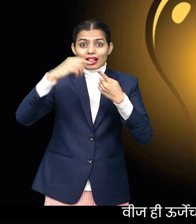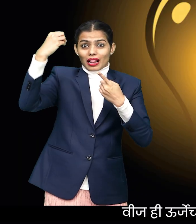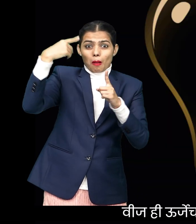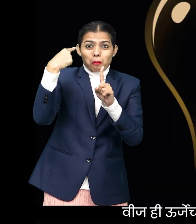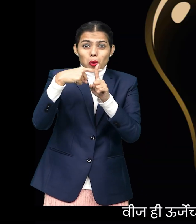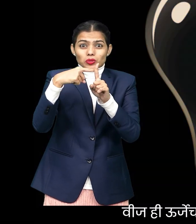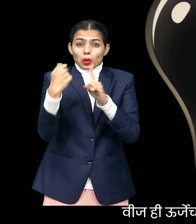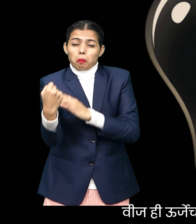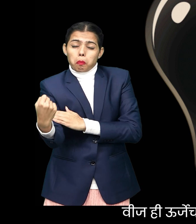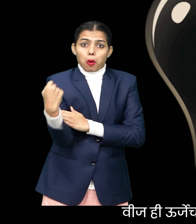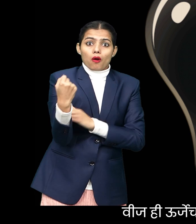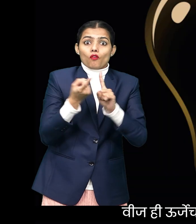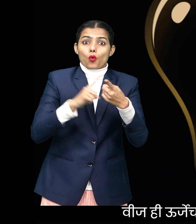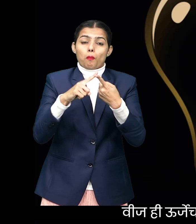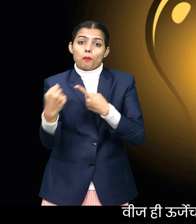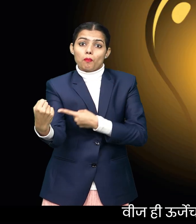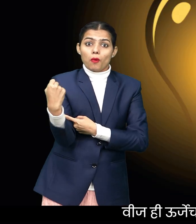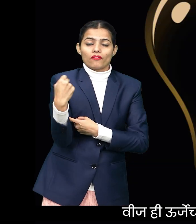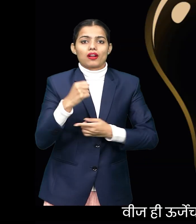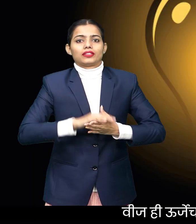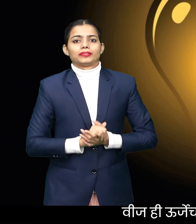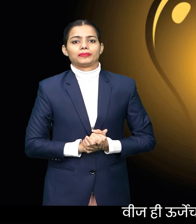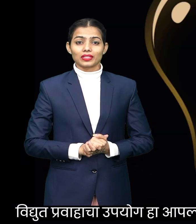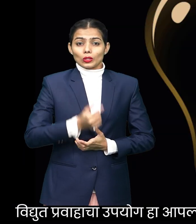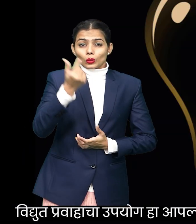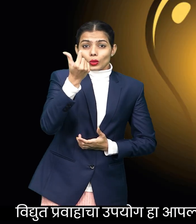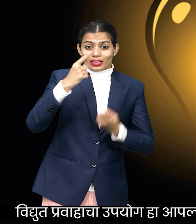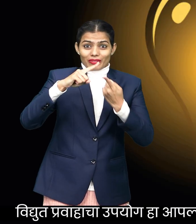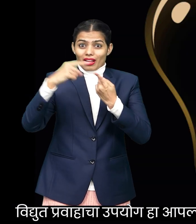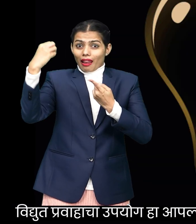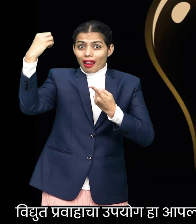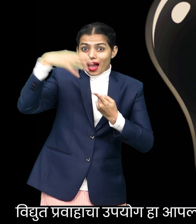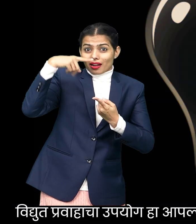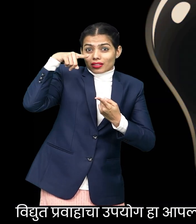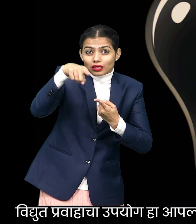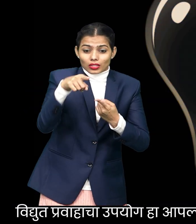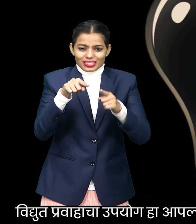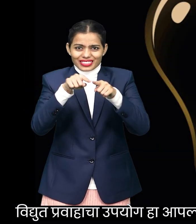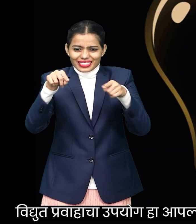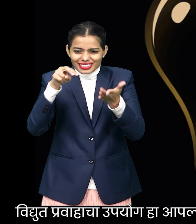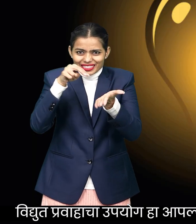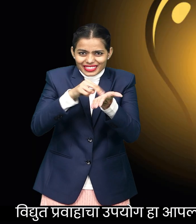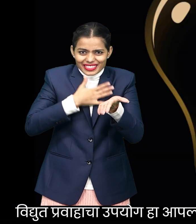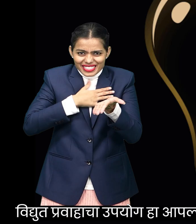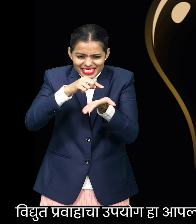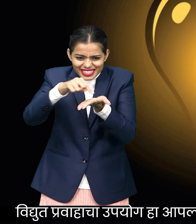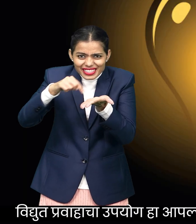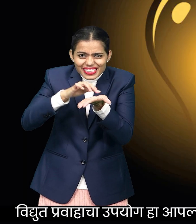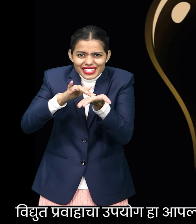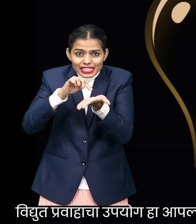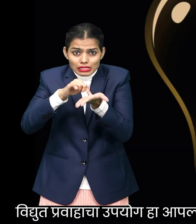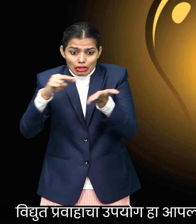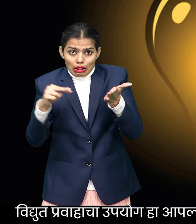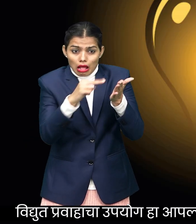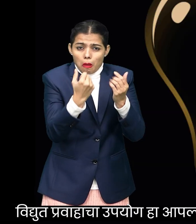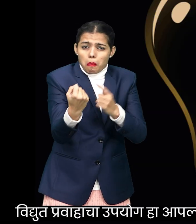वीज ही ऊर्जेचा एक प्रकार मानला जातो. विद्युत प्रवाहाचा उपयोग हा आपल्याला दैनंदिन जीवनाचा फार महत्त्वाचा